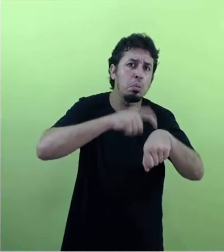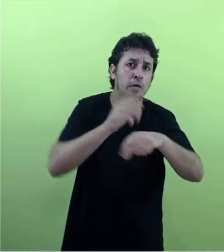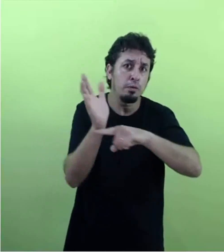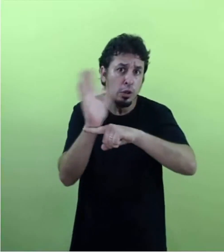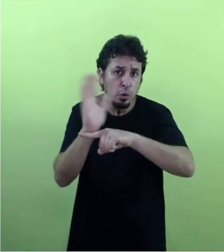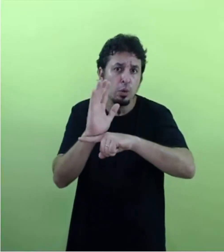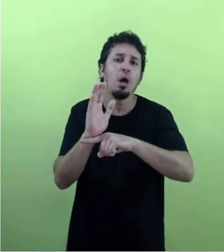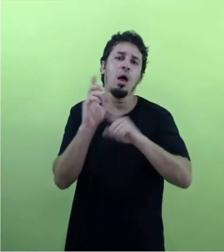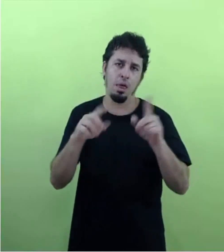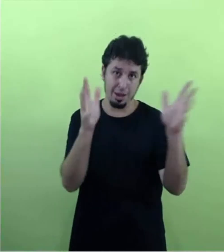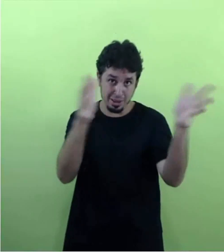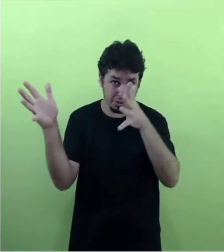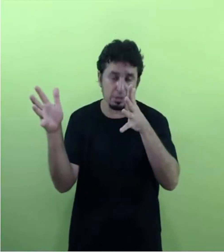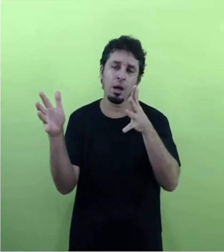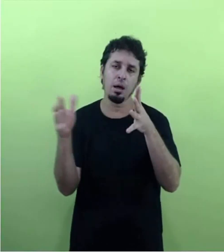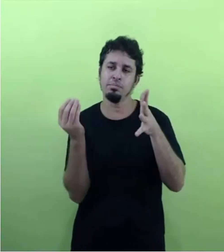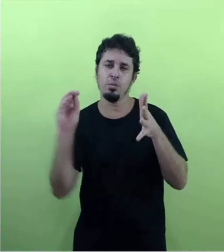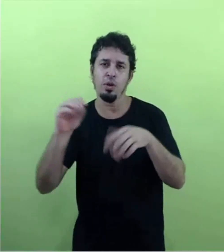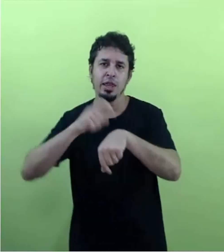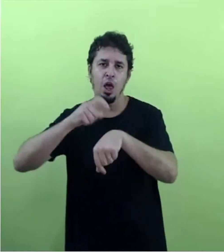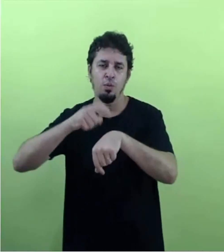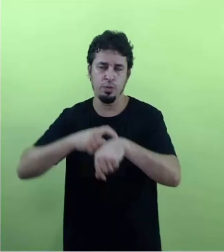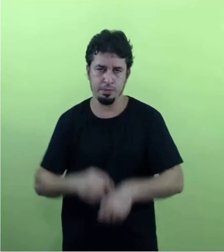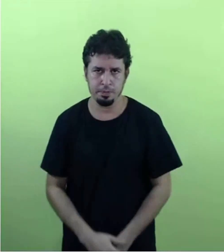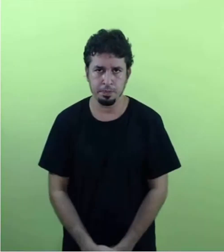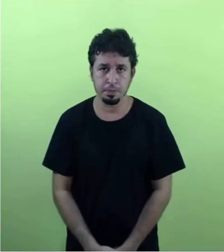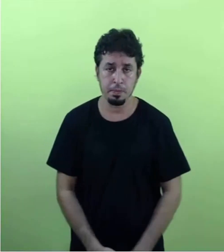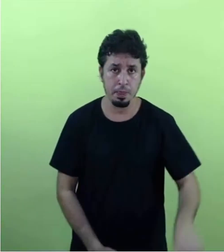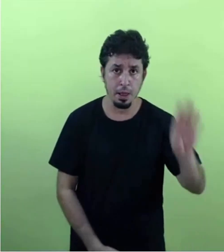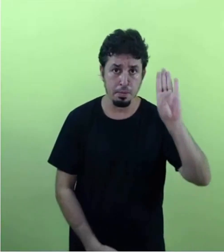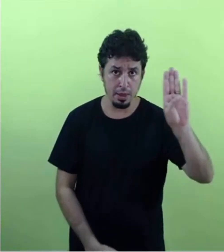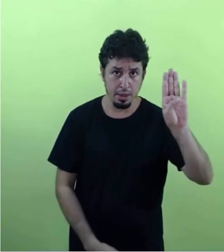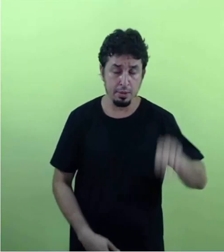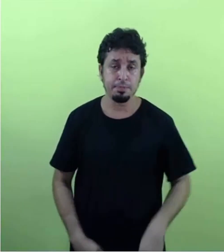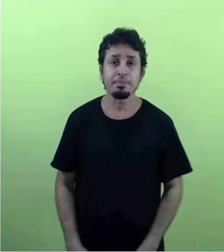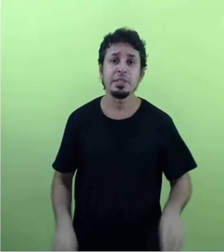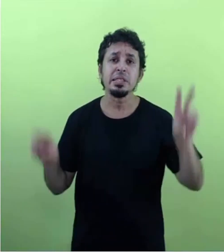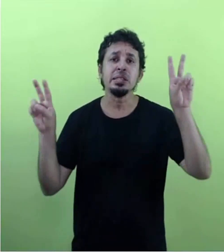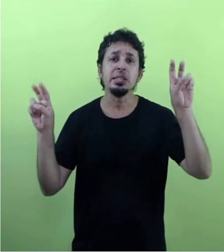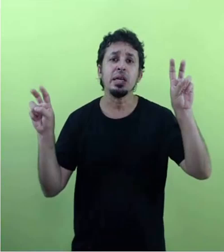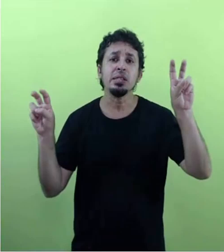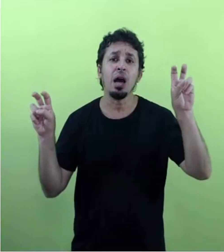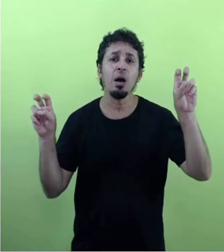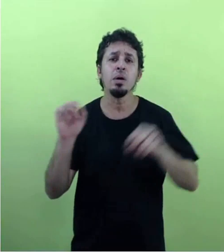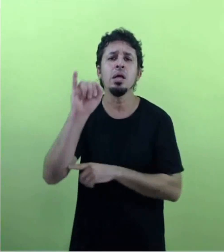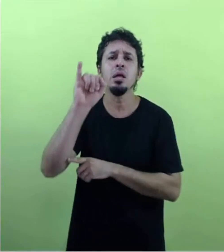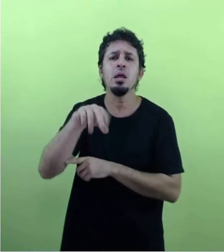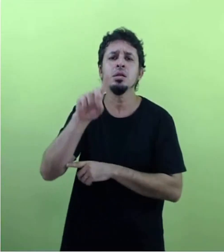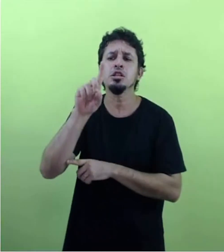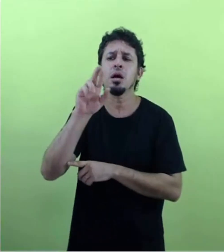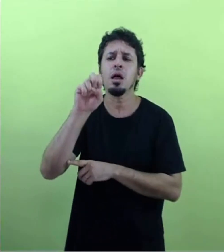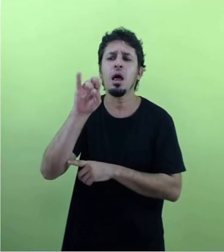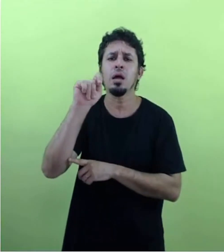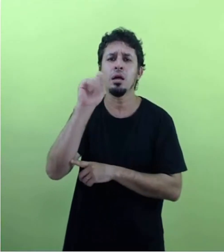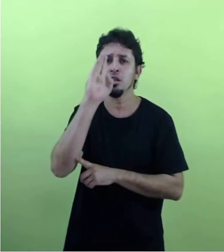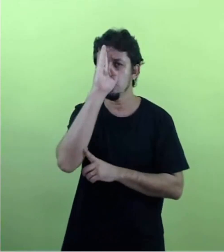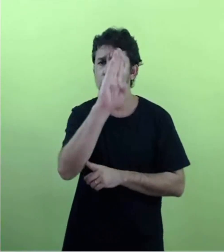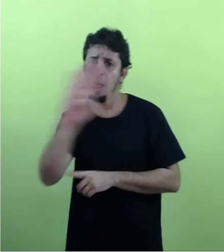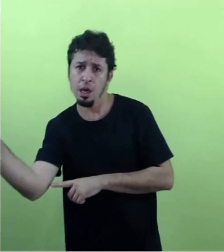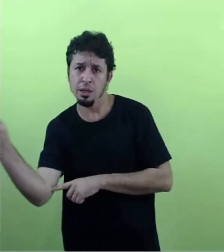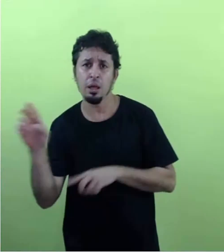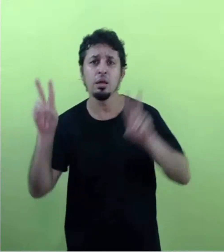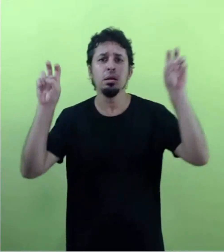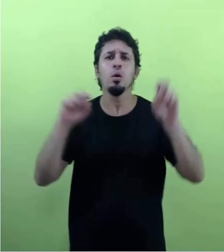de língua de sinais. B. Citação indireta, quando se realiza um comentário sobre a citação